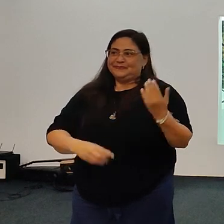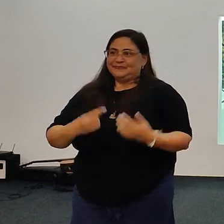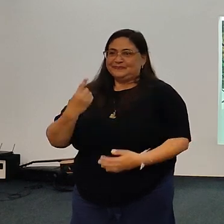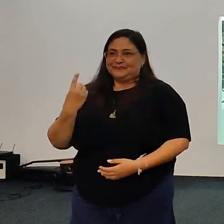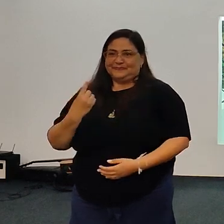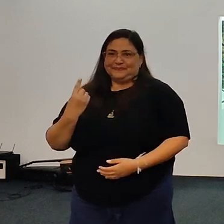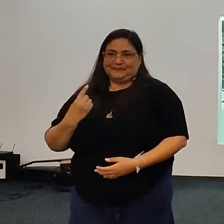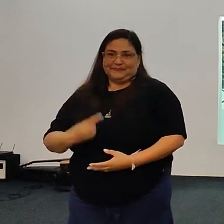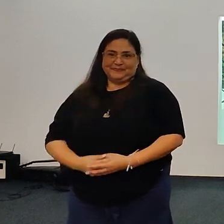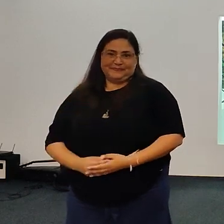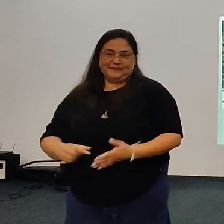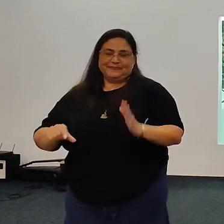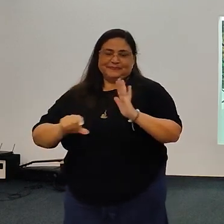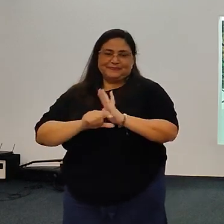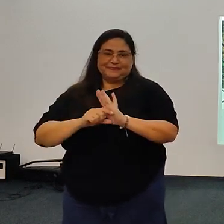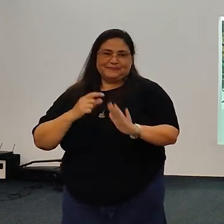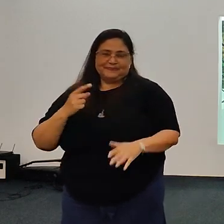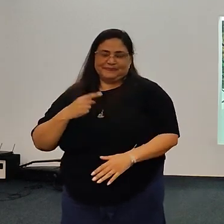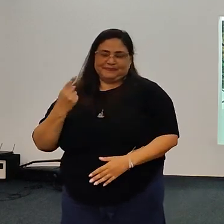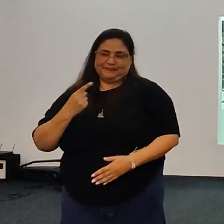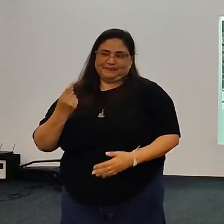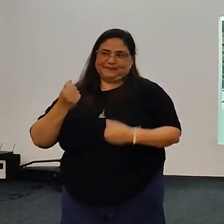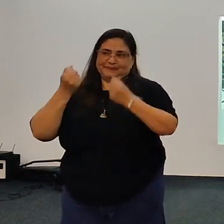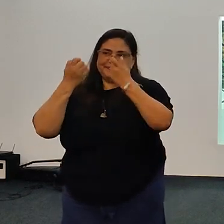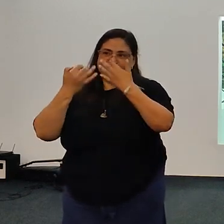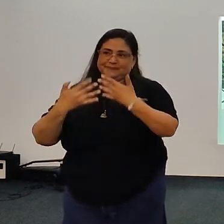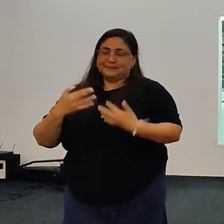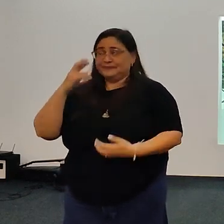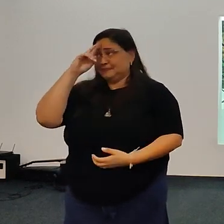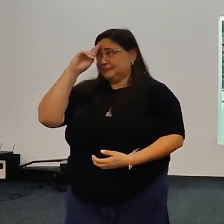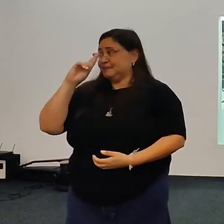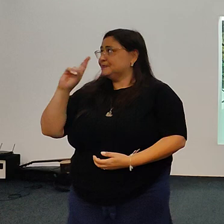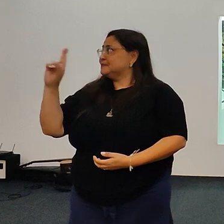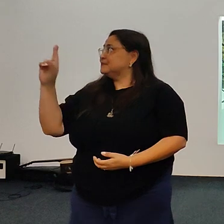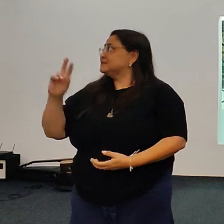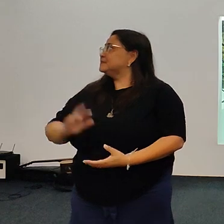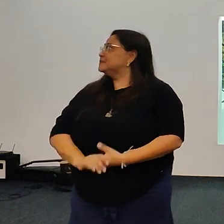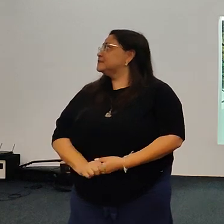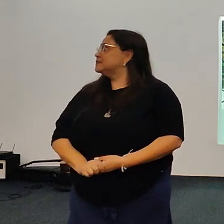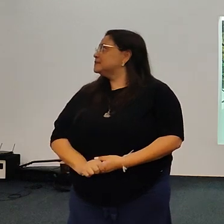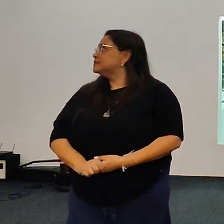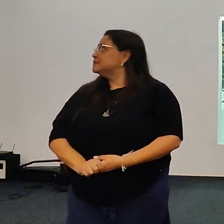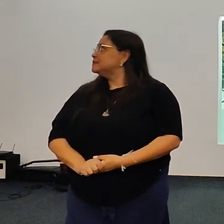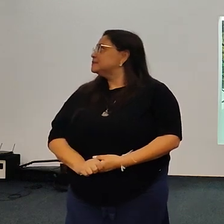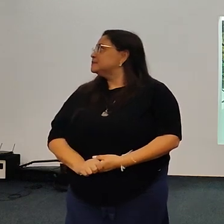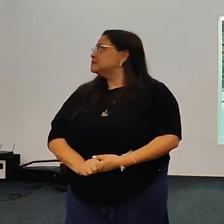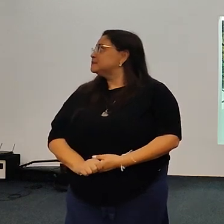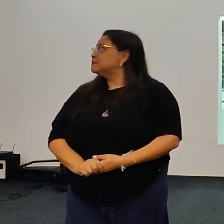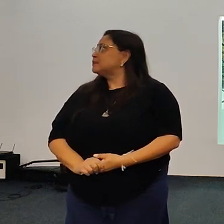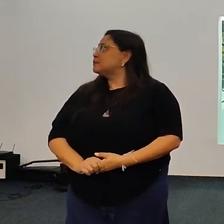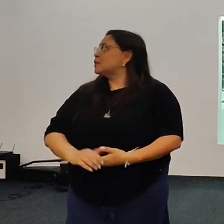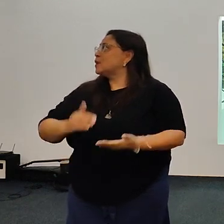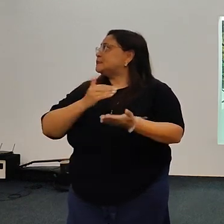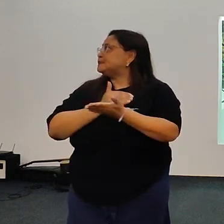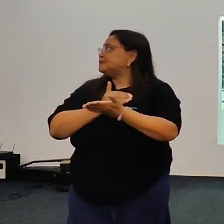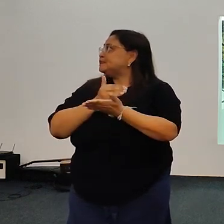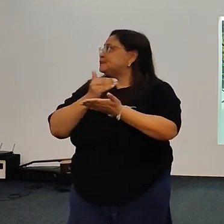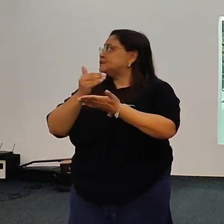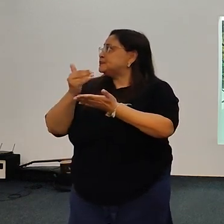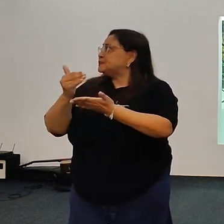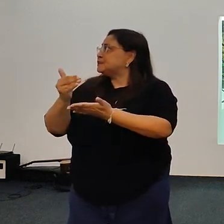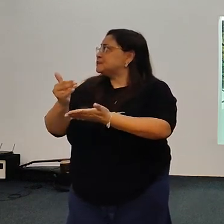capítulo 1, a partir do verso 1, diz assim a palavra do Senhor: O que era desde o princípio, o